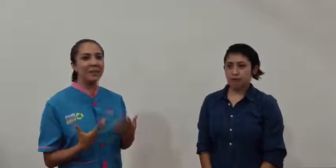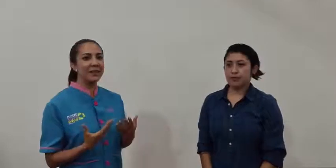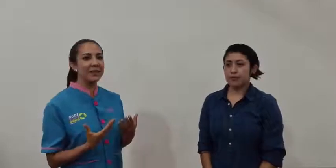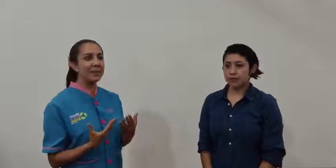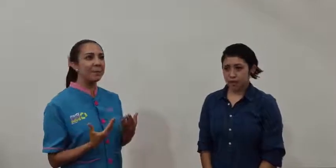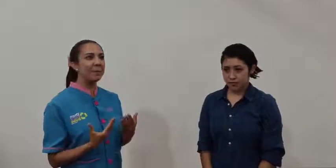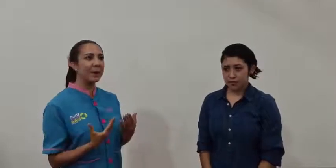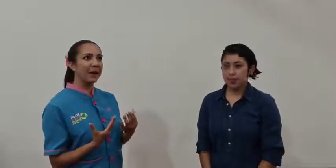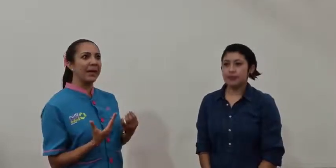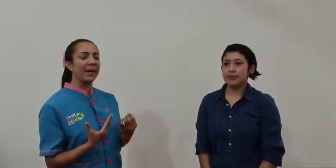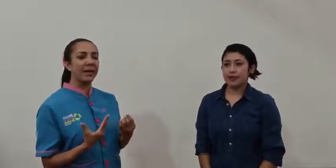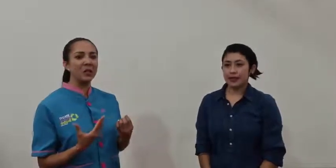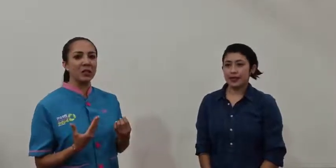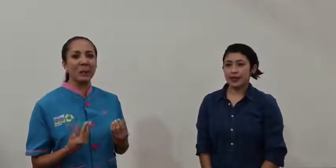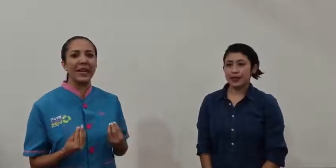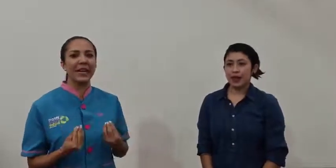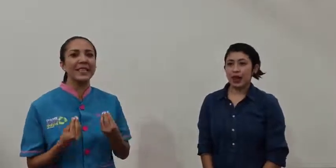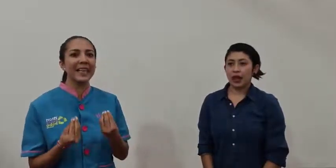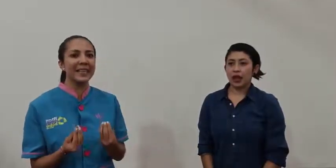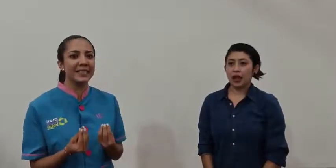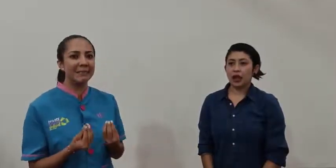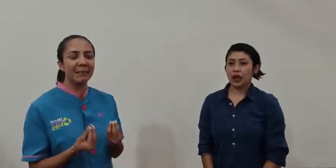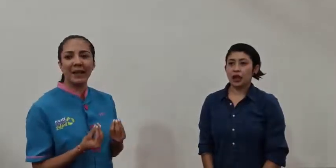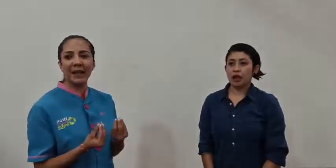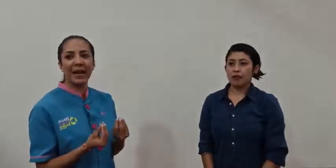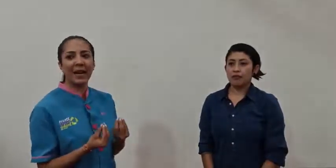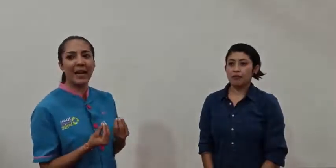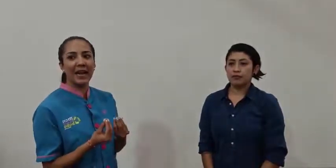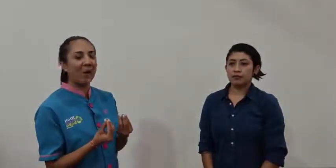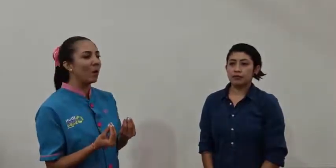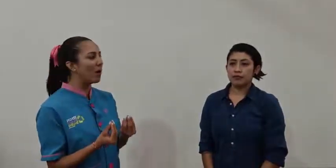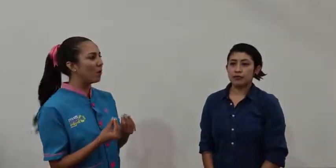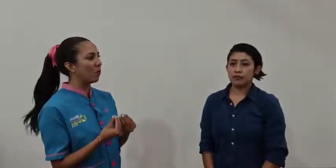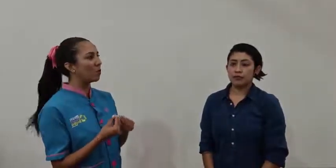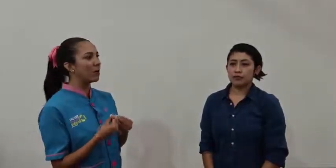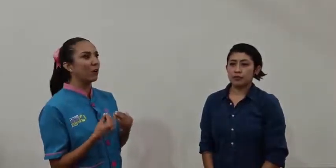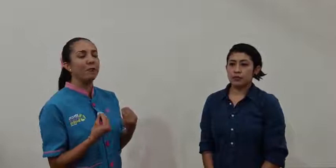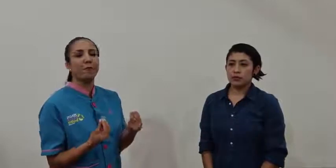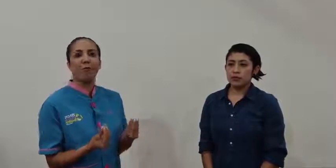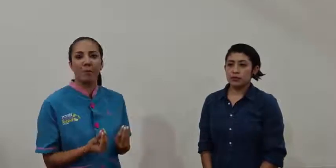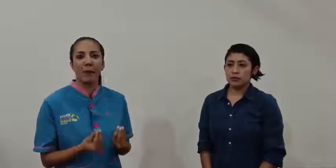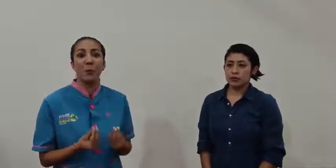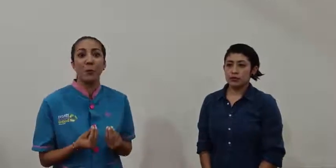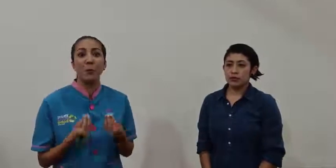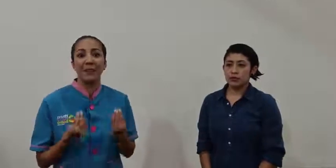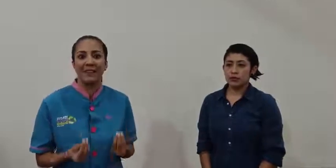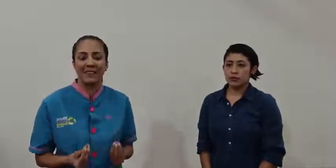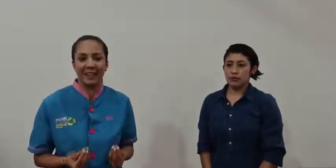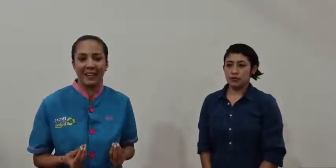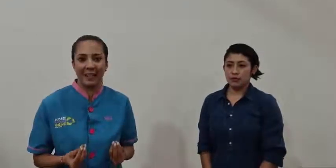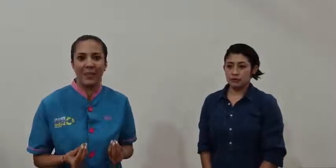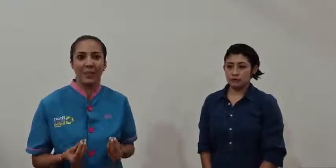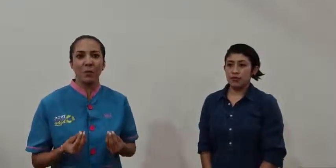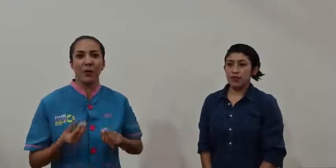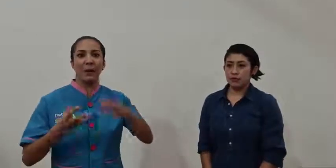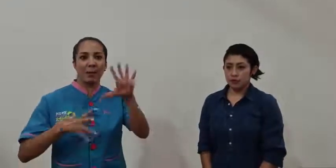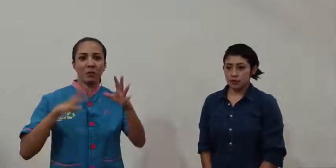Quisiera que nos explicaras qué es la lengua o cómo se conforma, cómo podemos entender, porque vemos,